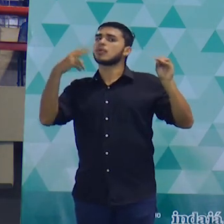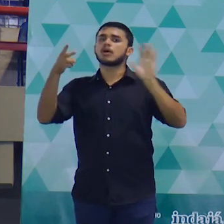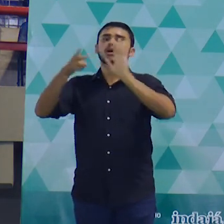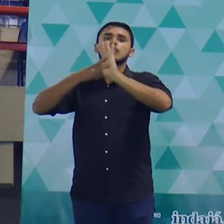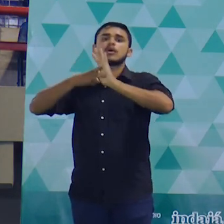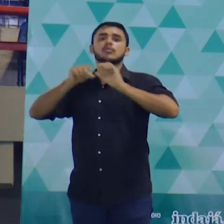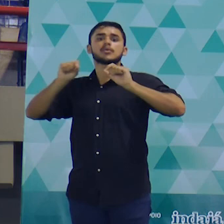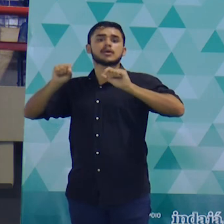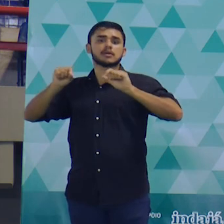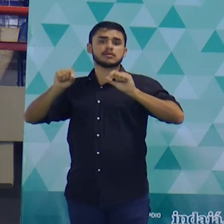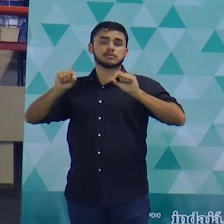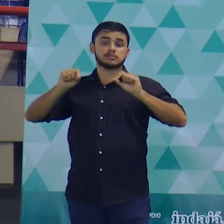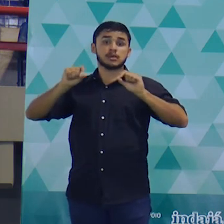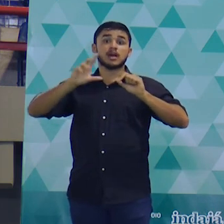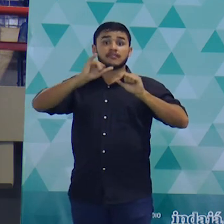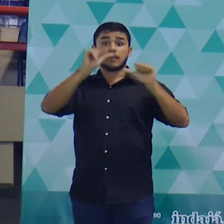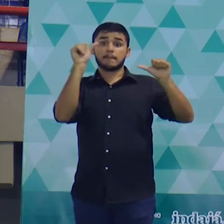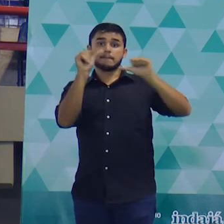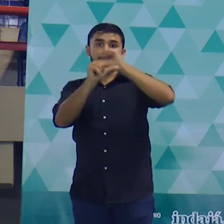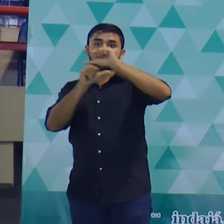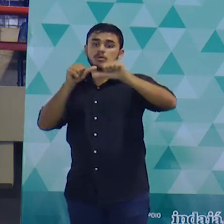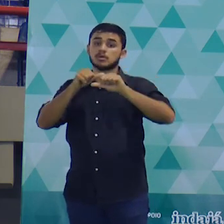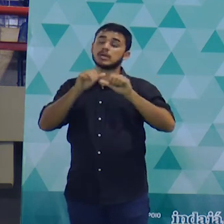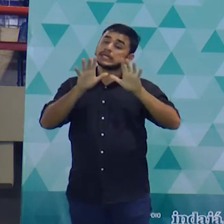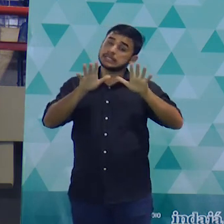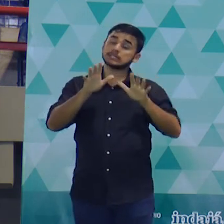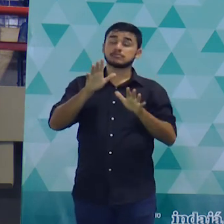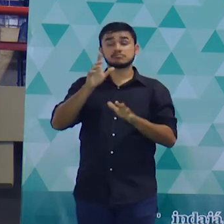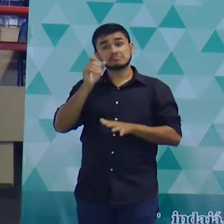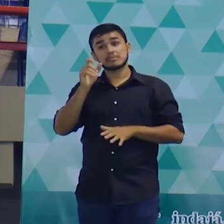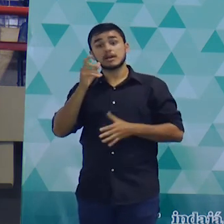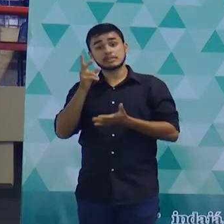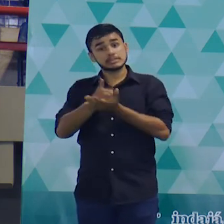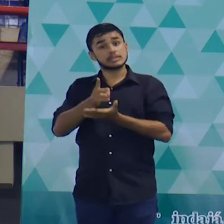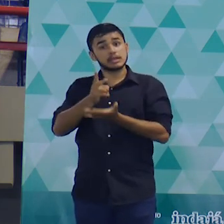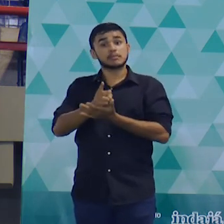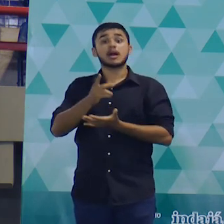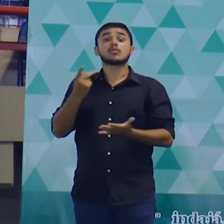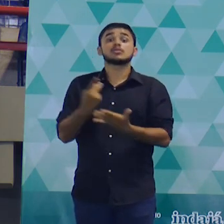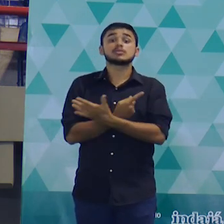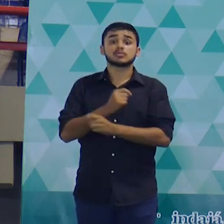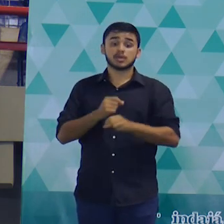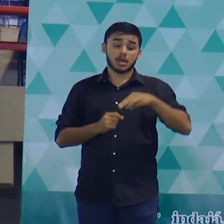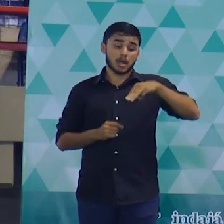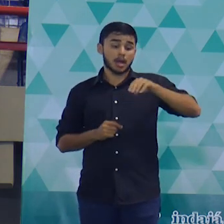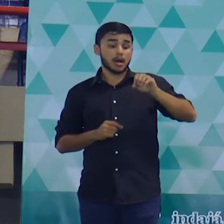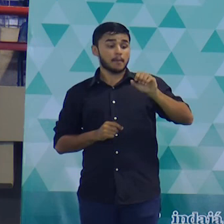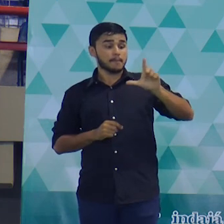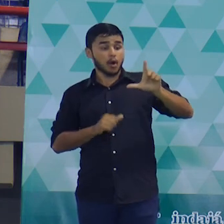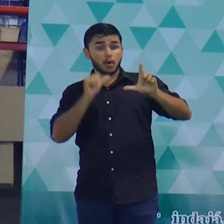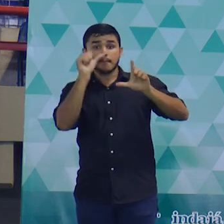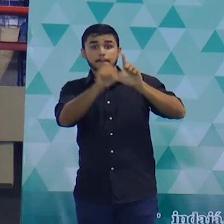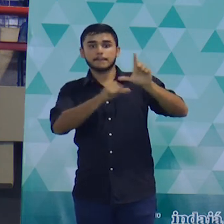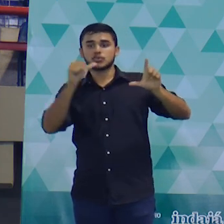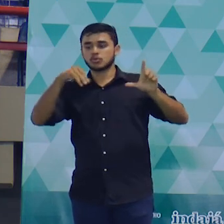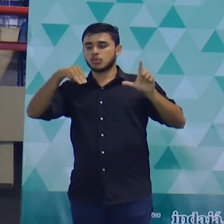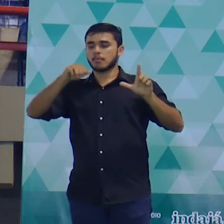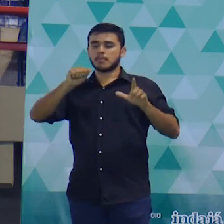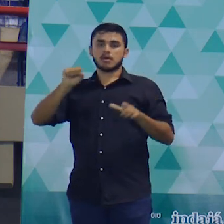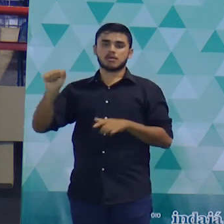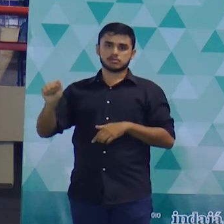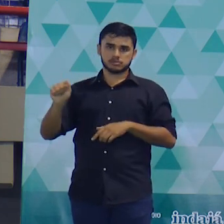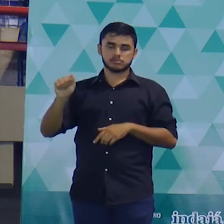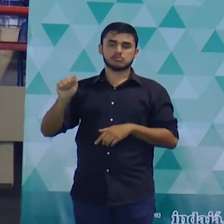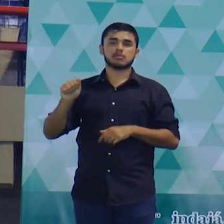questão quiser. E geralmente é para transformar mol em massa, porque geralmente ele pede a massa. E para transformar mol em massa,